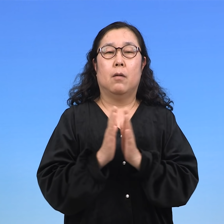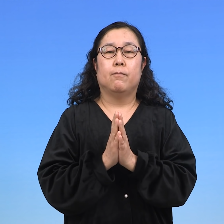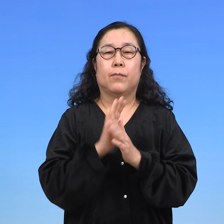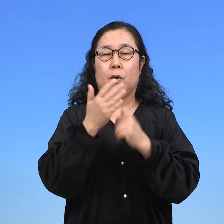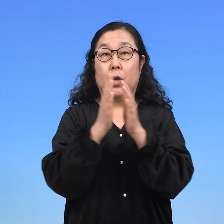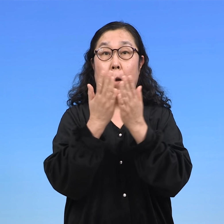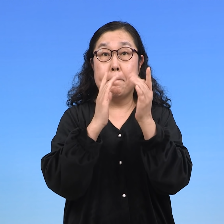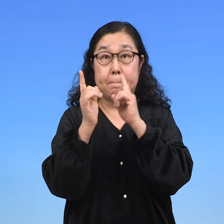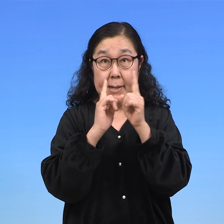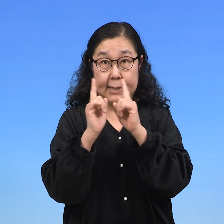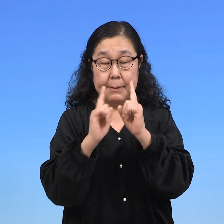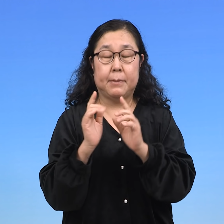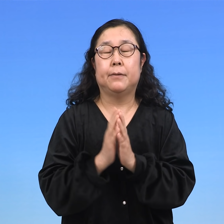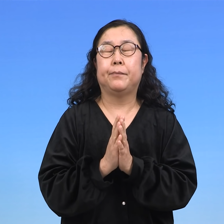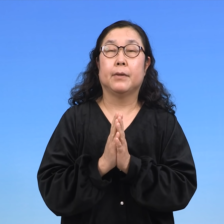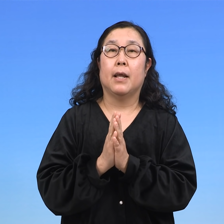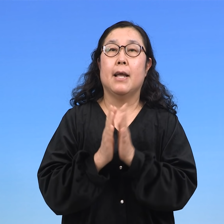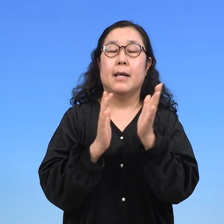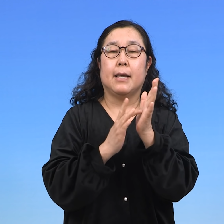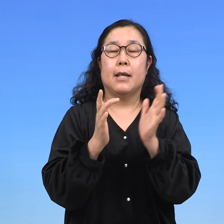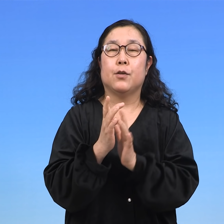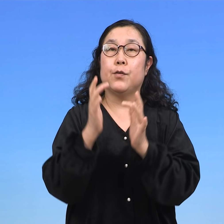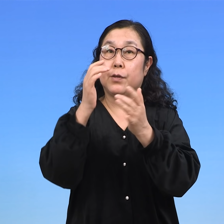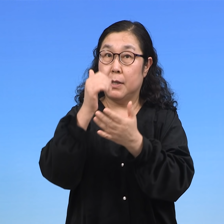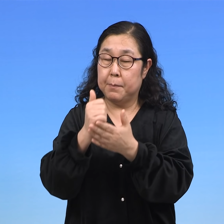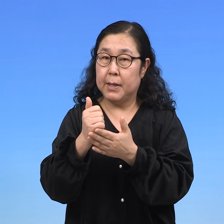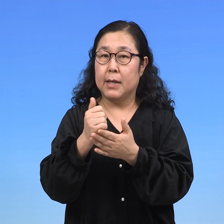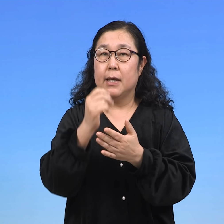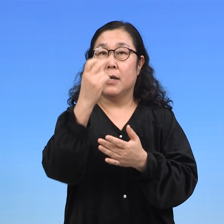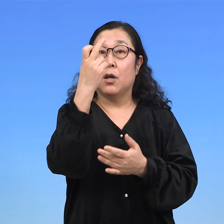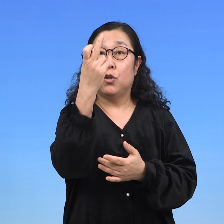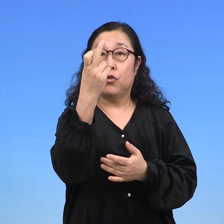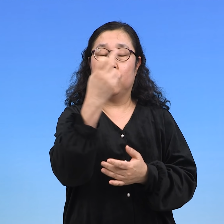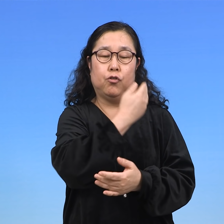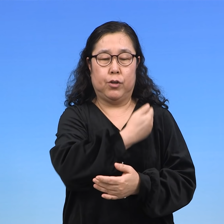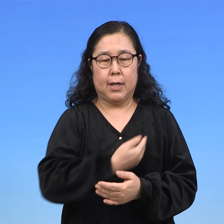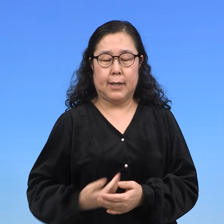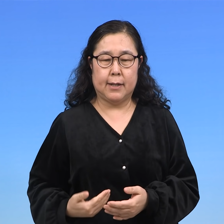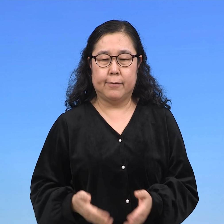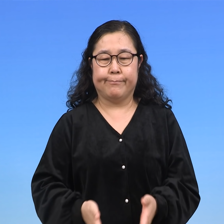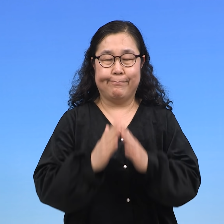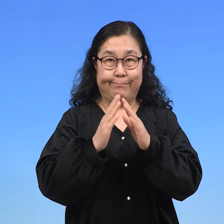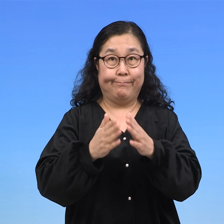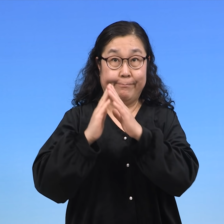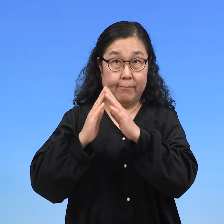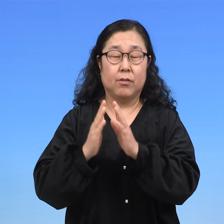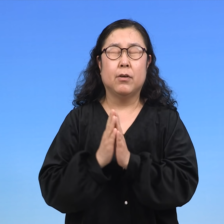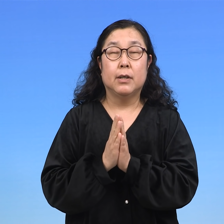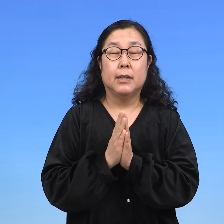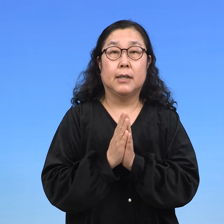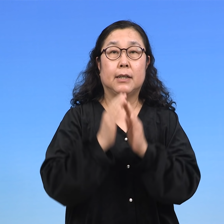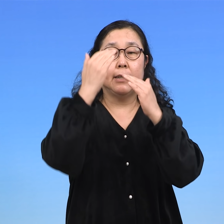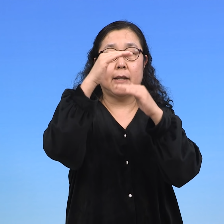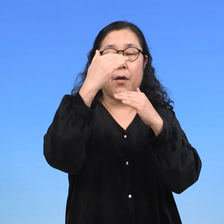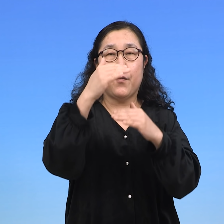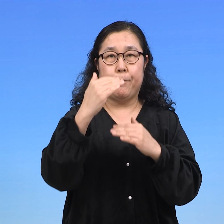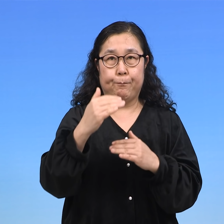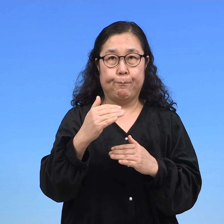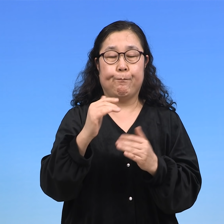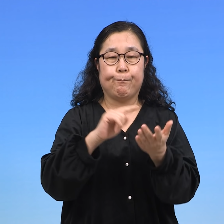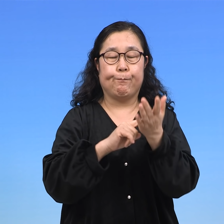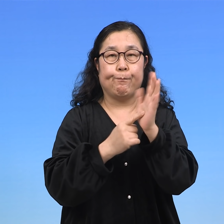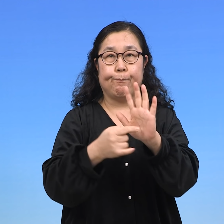오늘 나누게 될 본문 말씀은 이제 예수님께서 12명의 제자들을 세우시는 그런 내용을